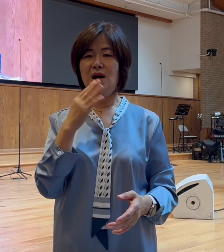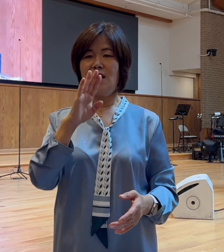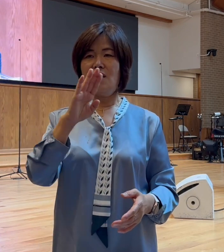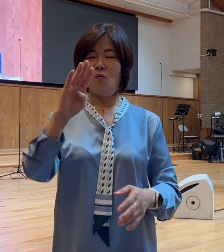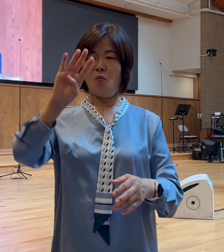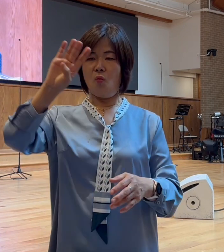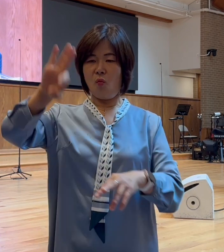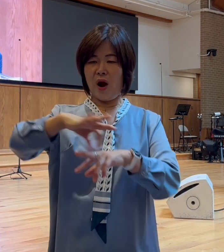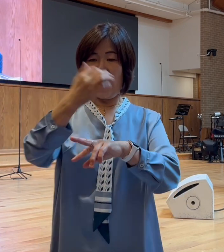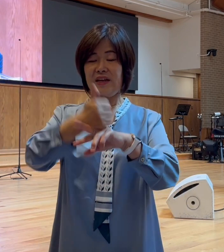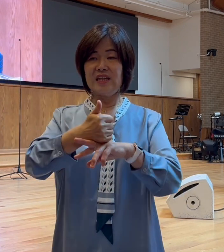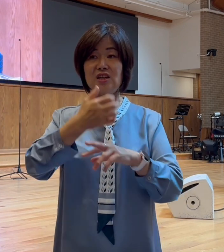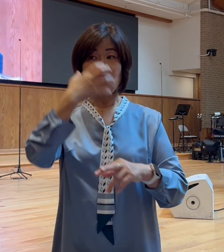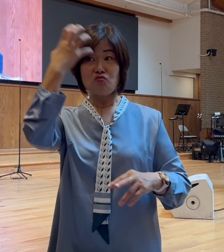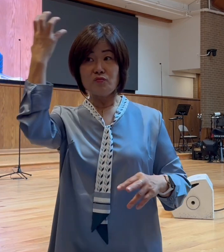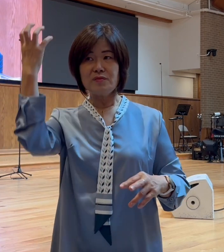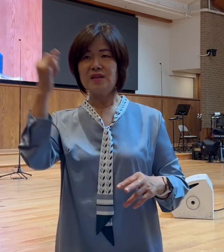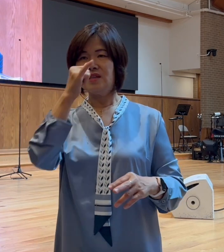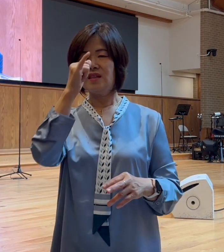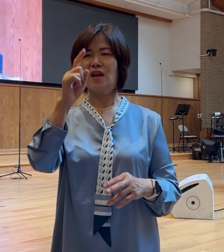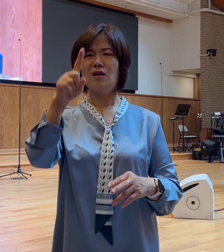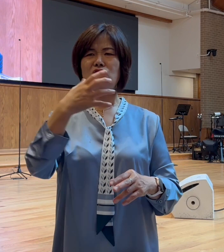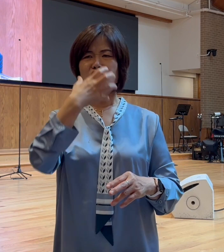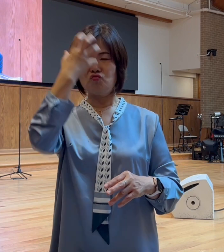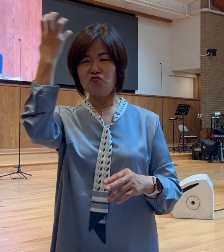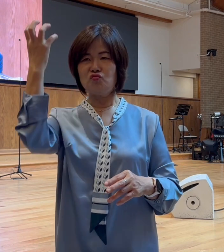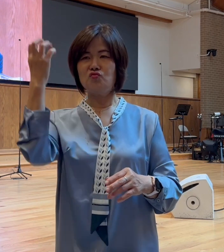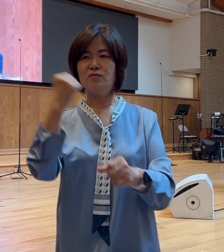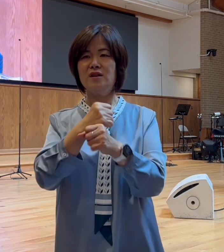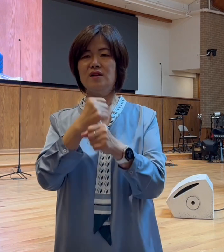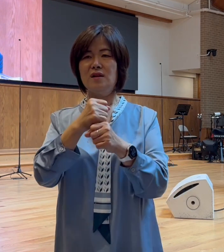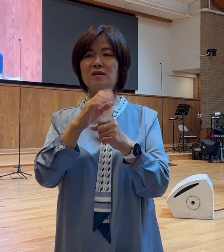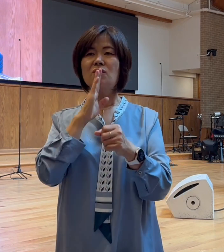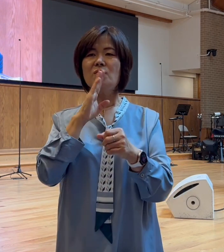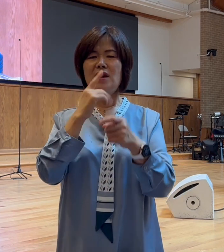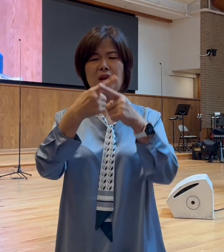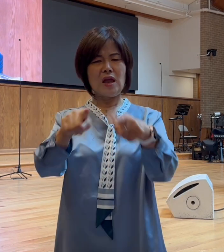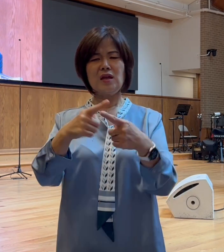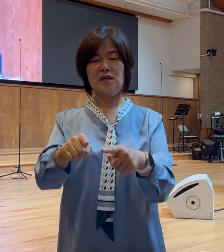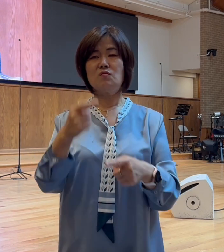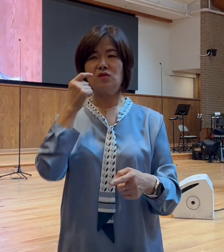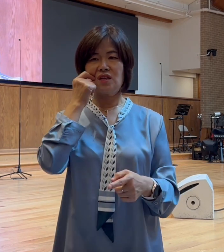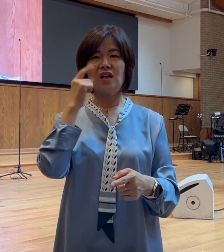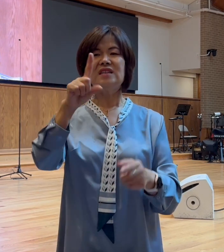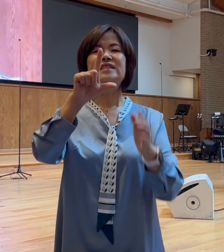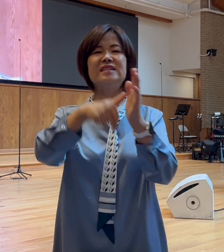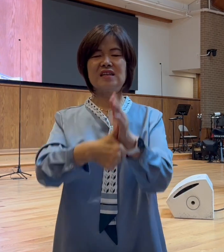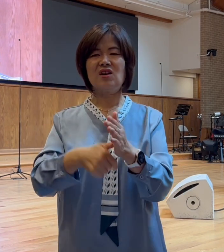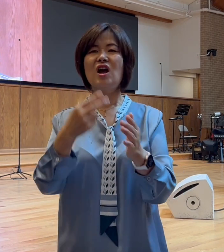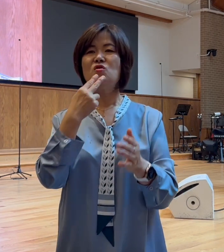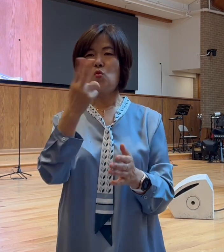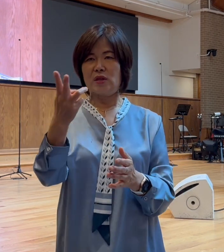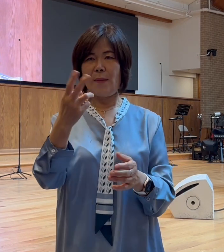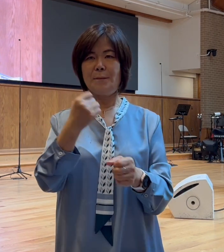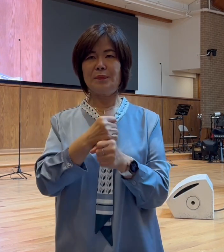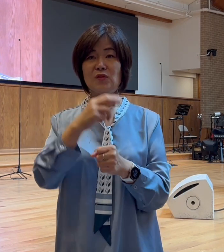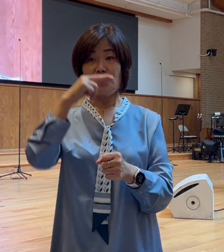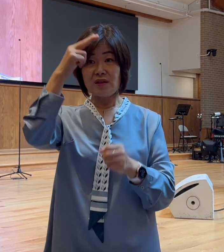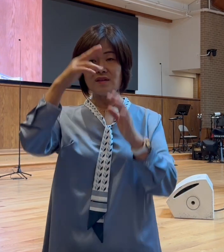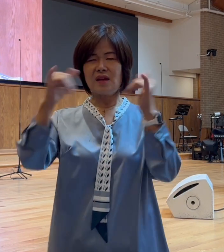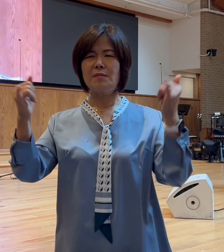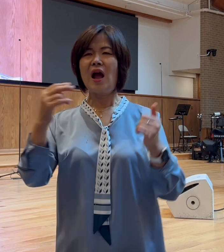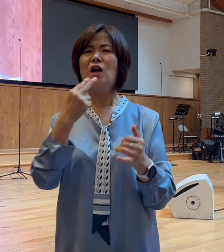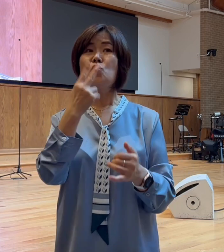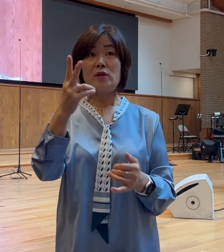바로가 꿈을 꾸었는데 그 꿈을 바로의 마술사들이 해몽하지 못하니까 그때서야 이 술 맞춘 관원장이